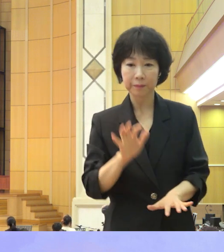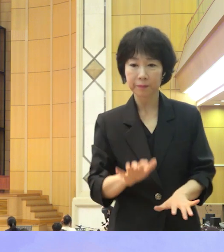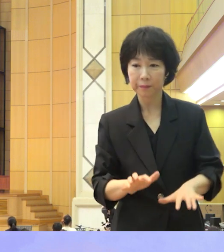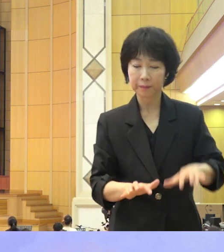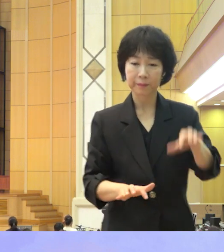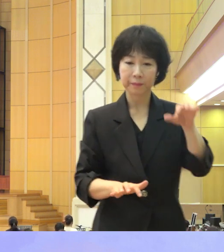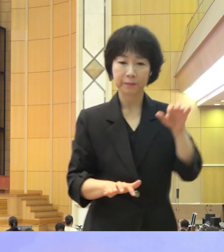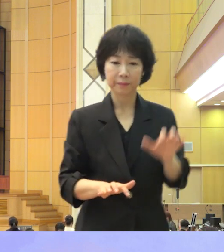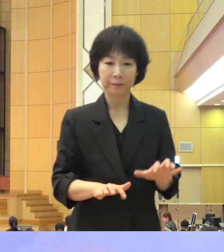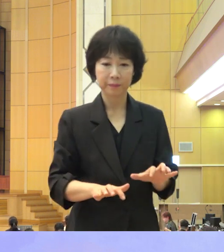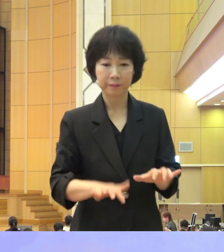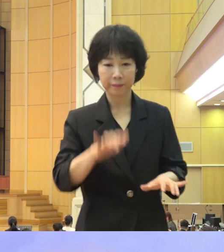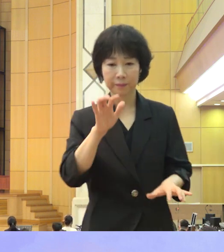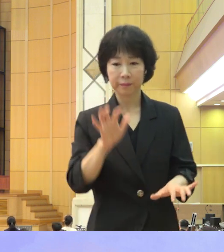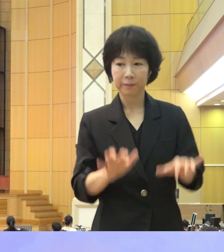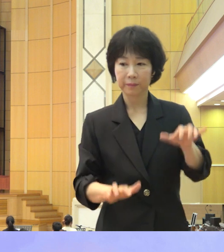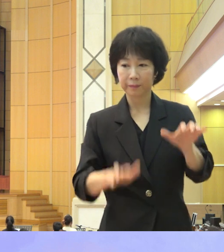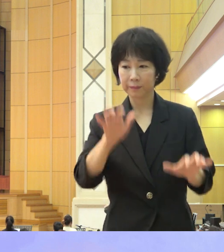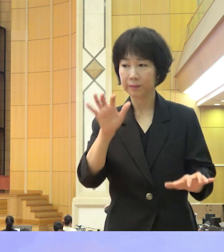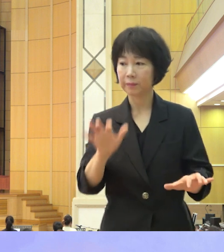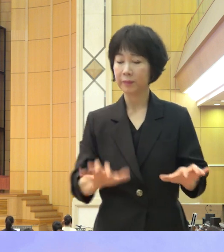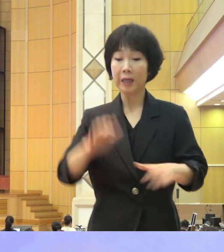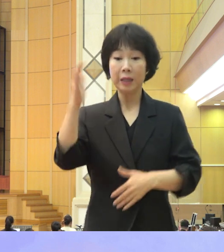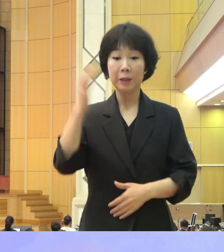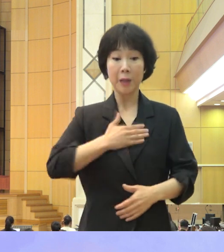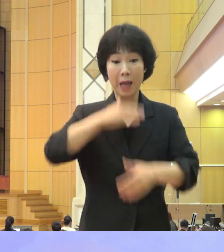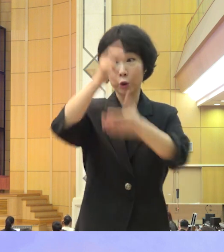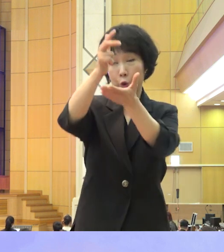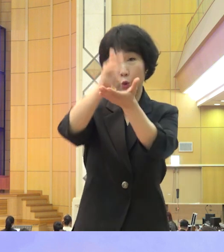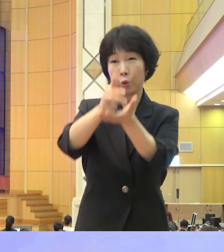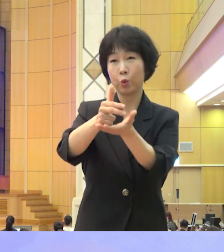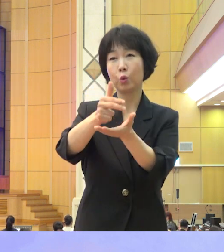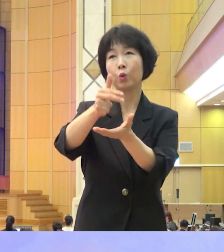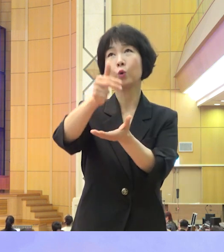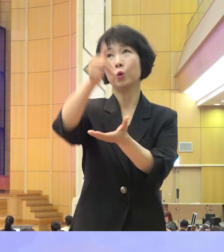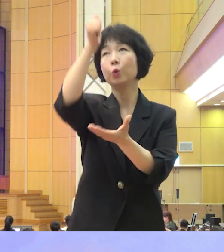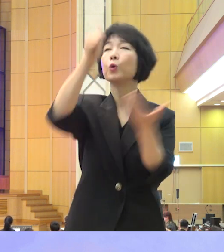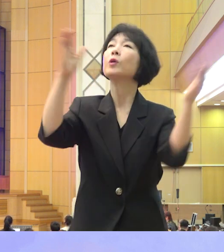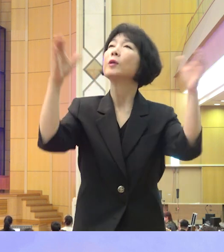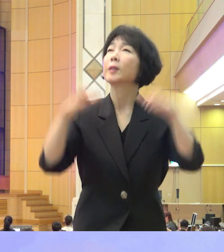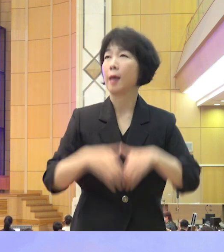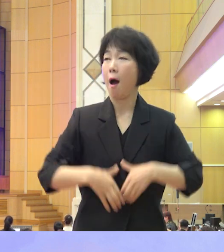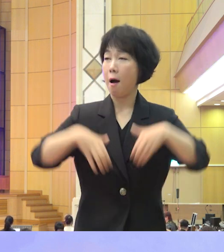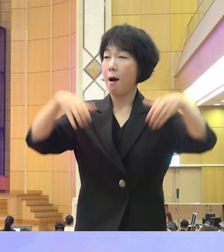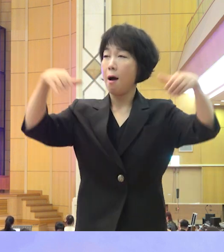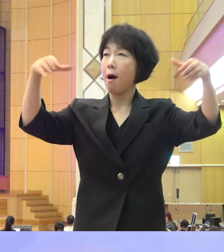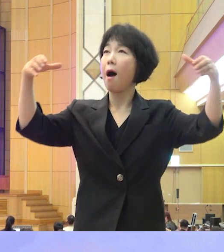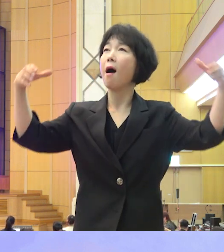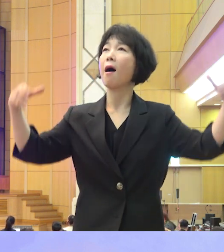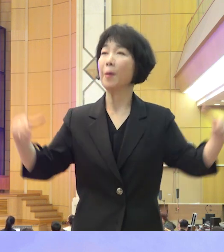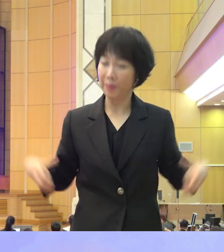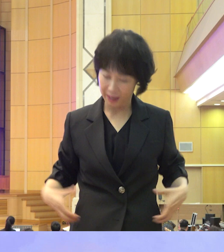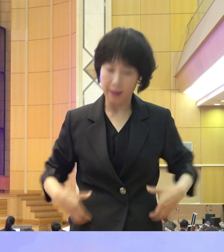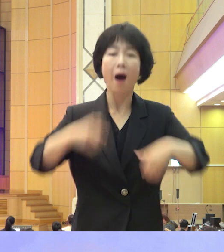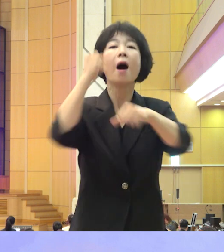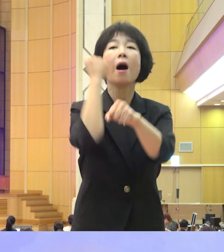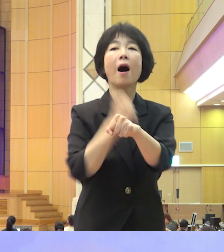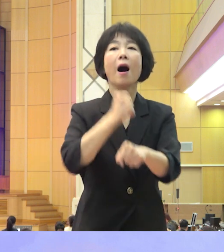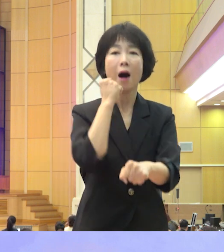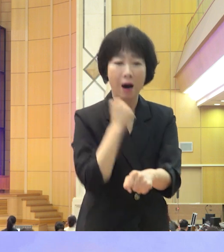내 주는 자비하셔서, 내 주는